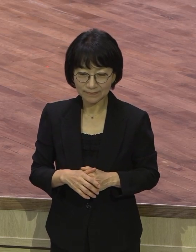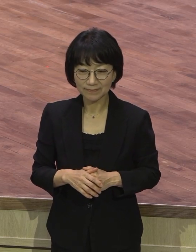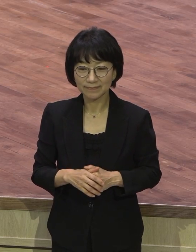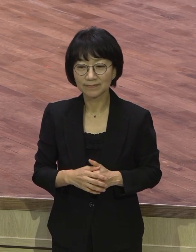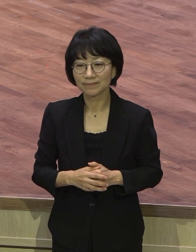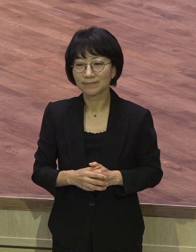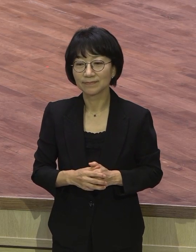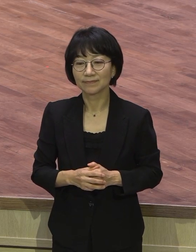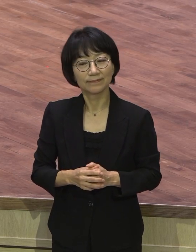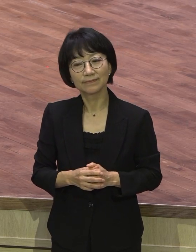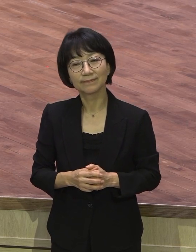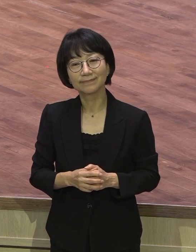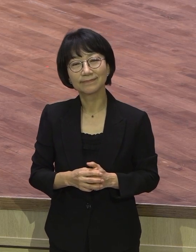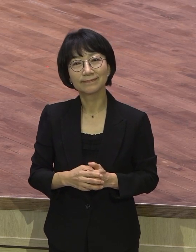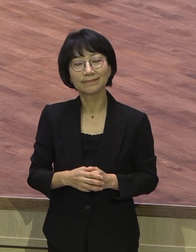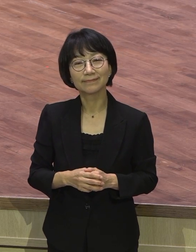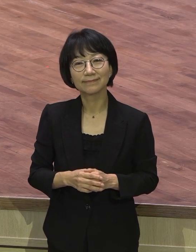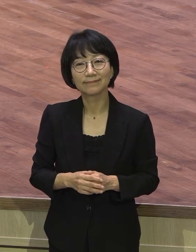사단은